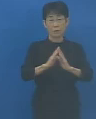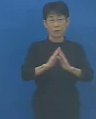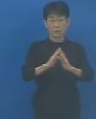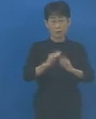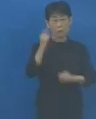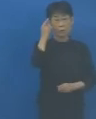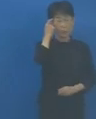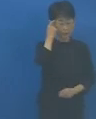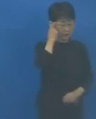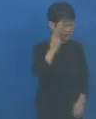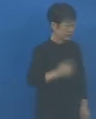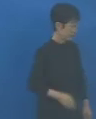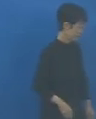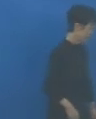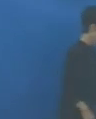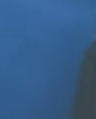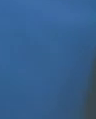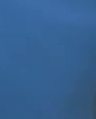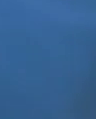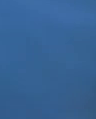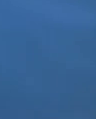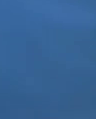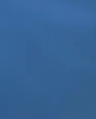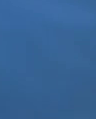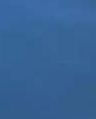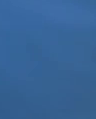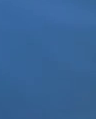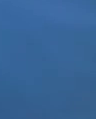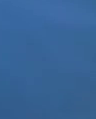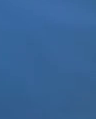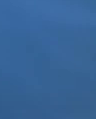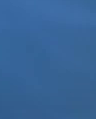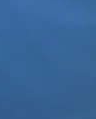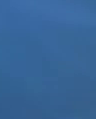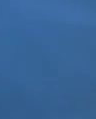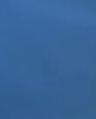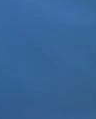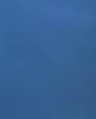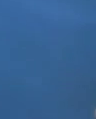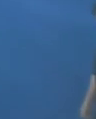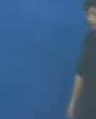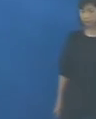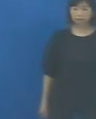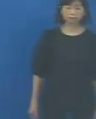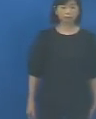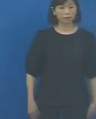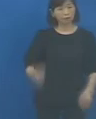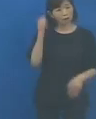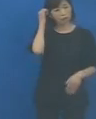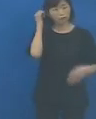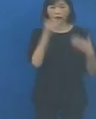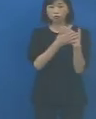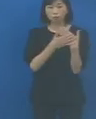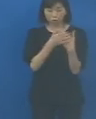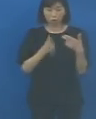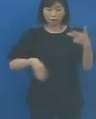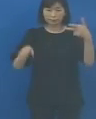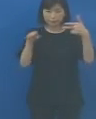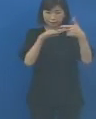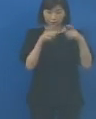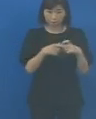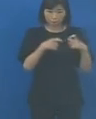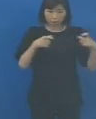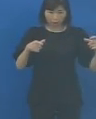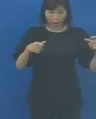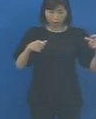と思います。それから、宿泊療養施設でありますけれどもこれも倍増させて